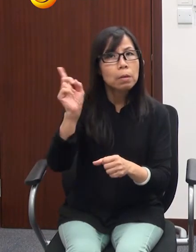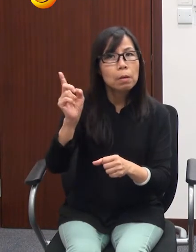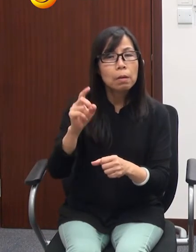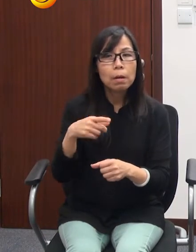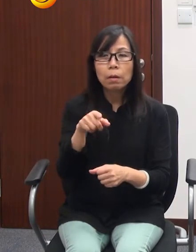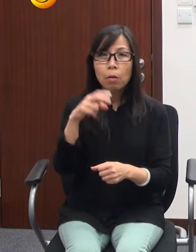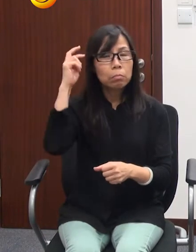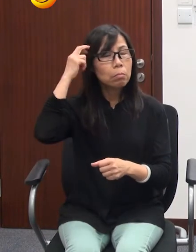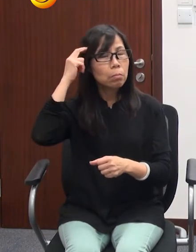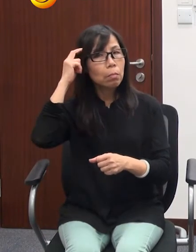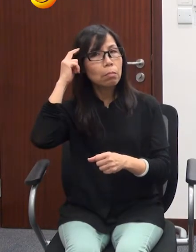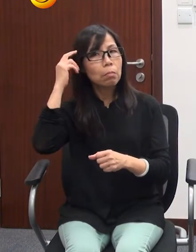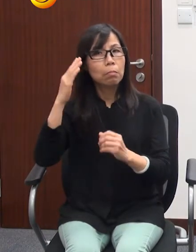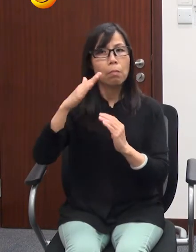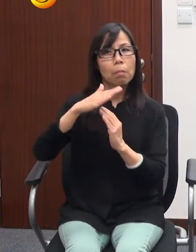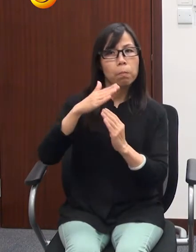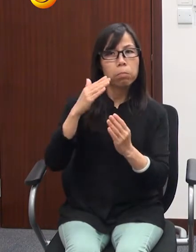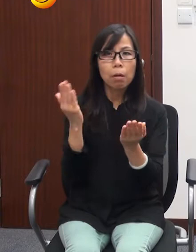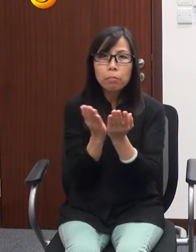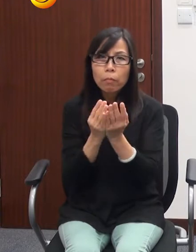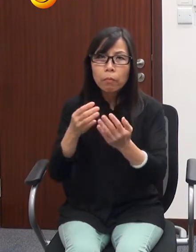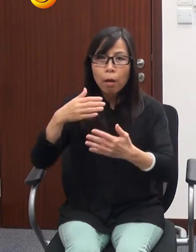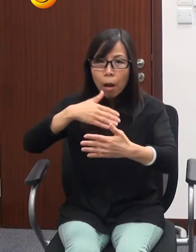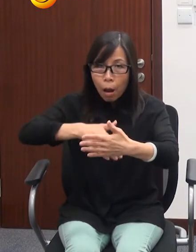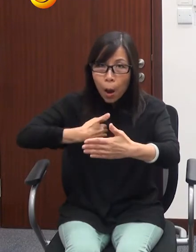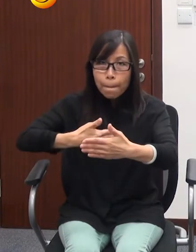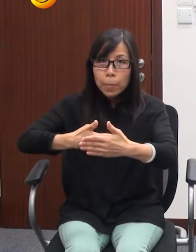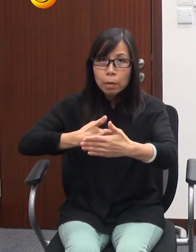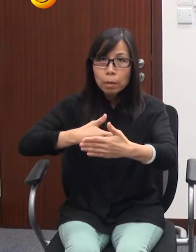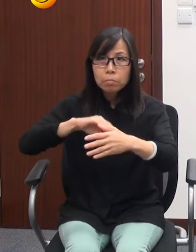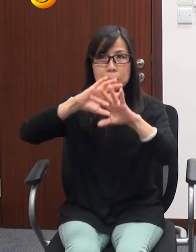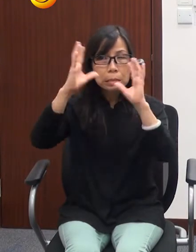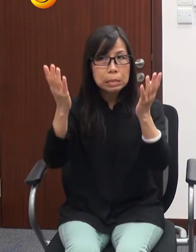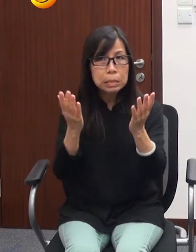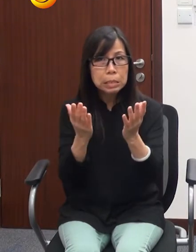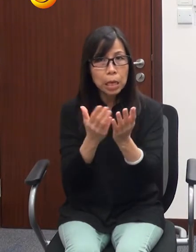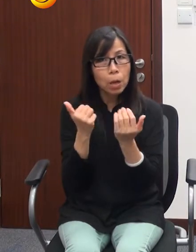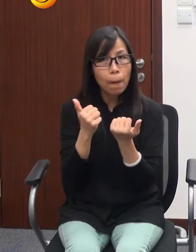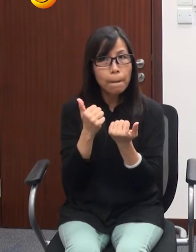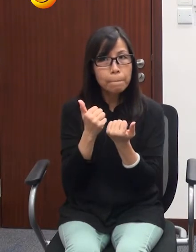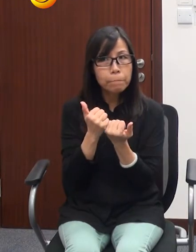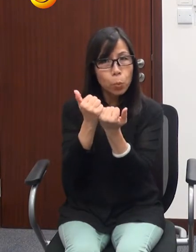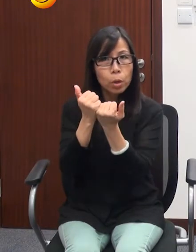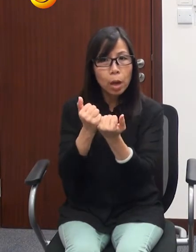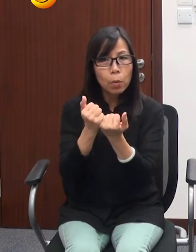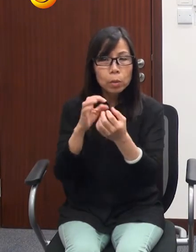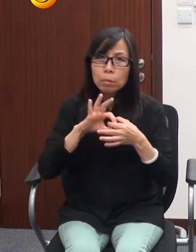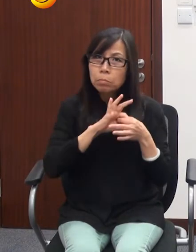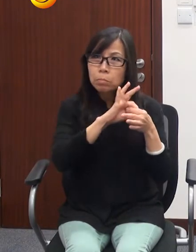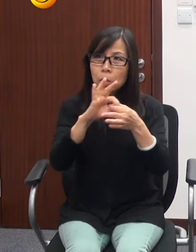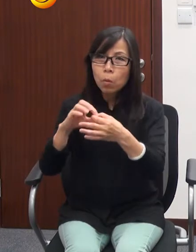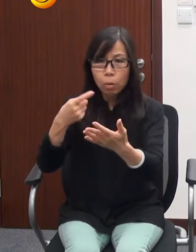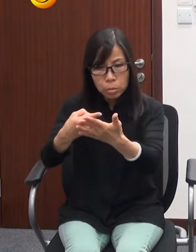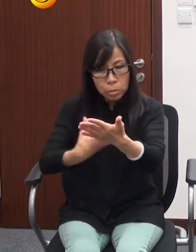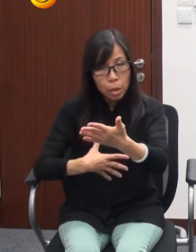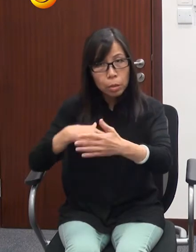時，你已經唔係諗到罷課後面你有一個成個配套 或者甚至整個相關行動策略，